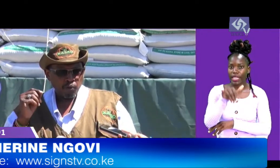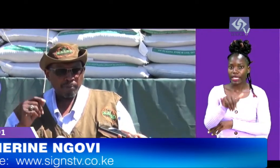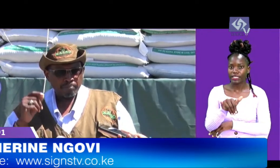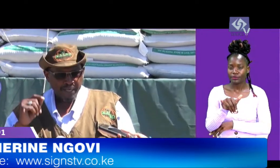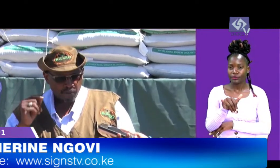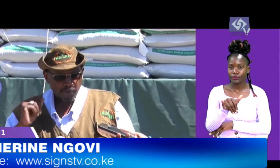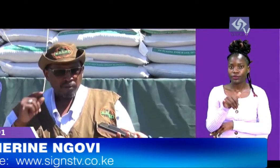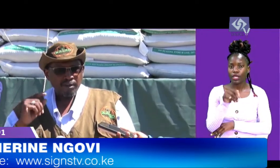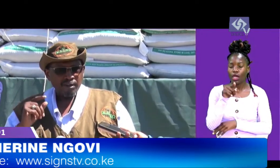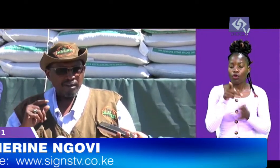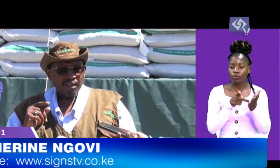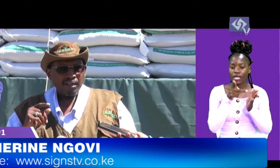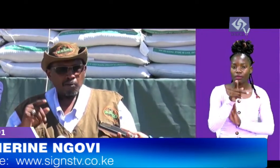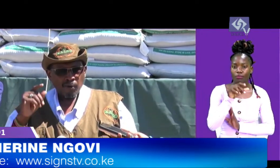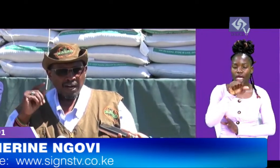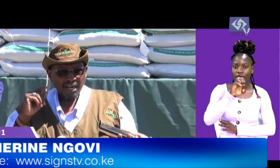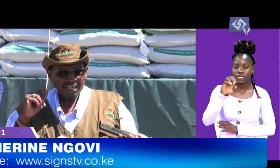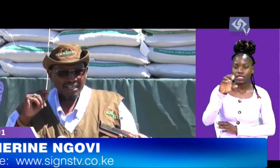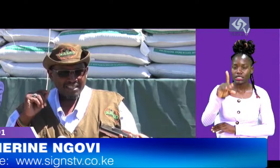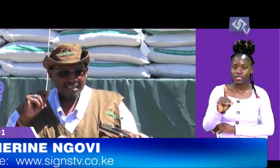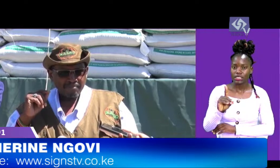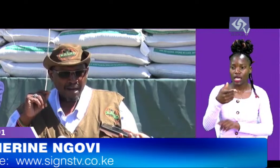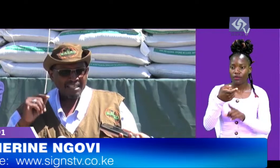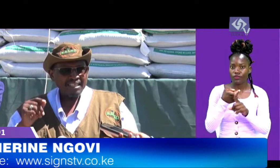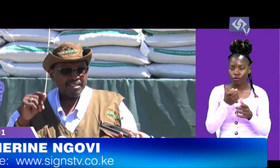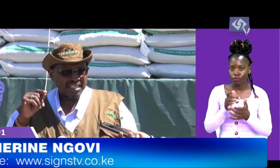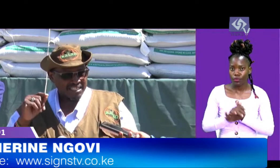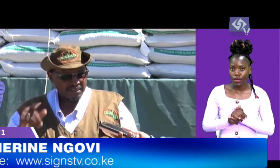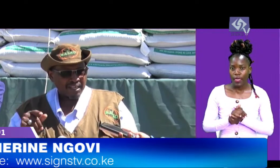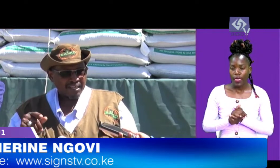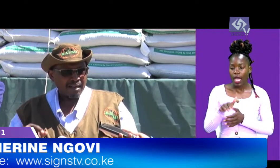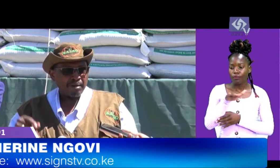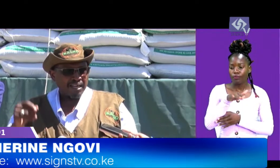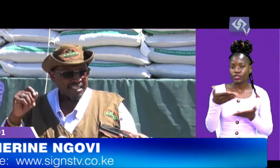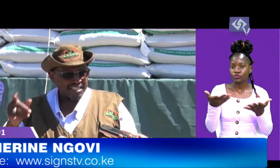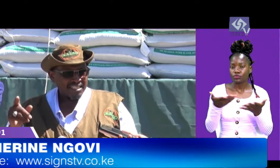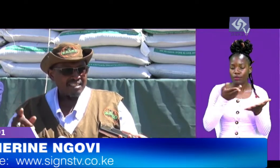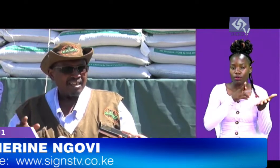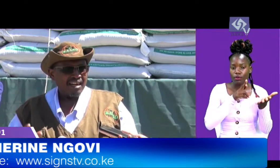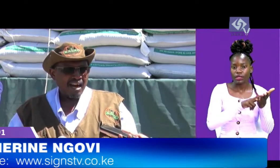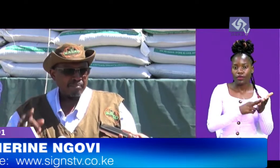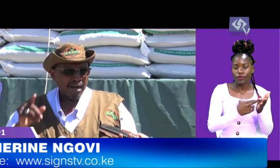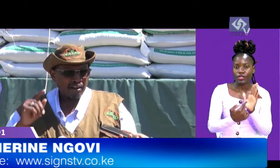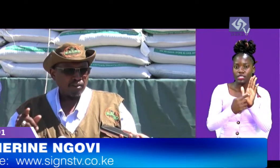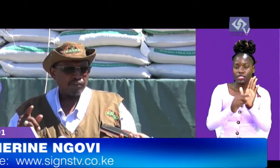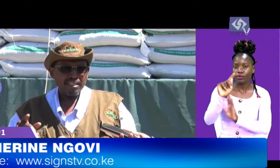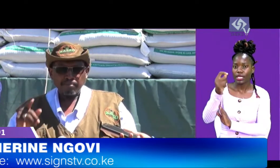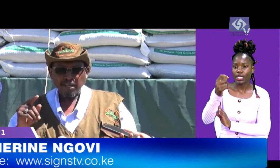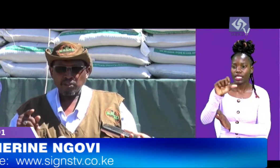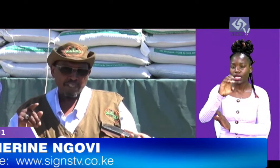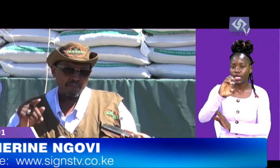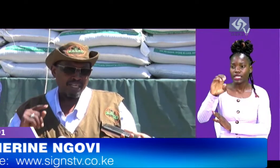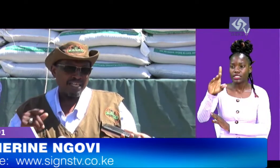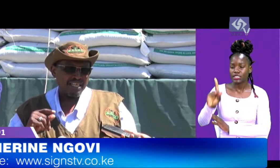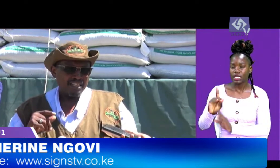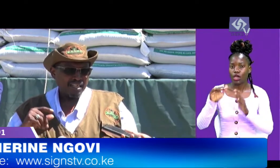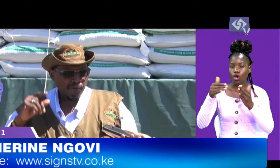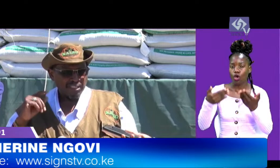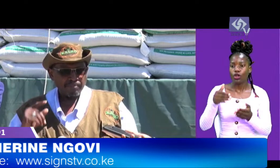ununue mbegu kwa mahali imesajiliwa kama Kenya Seed ama Agrovet ambazo zinajulikana, kwa